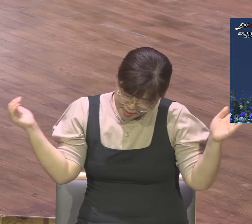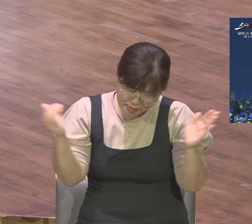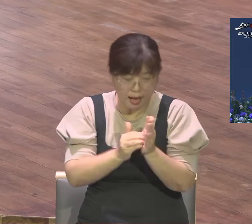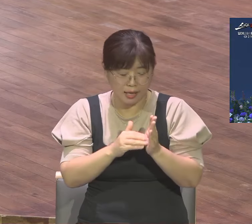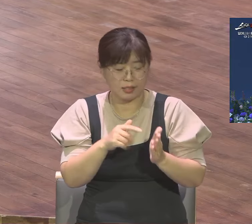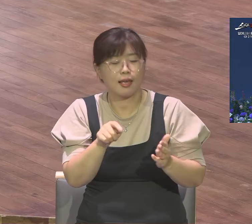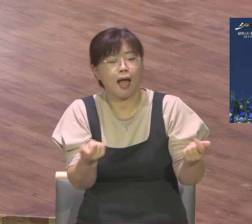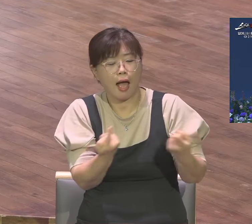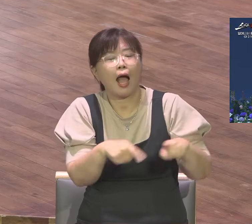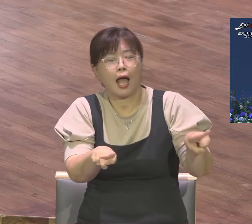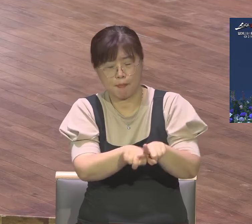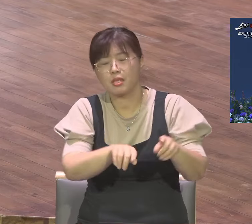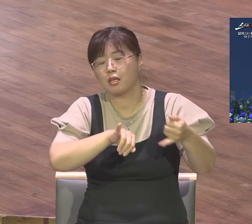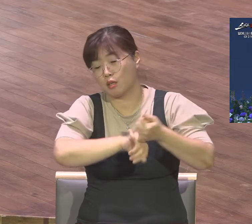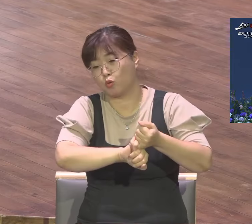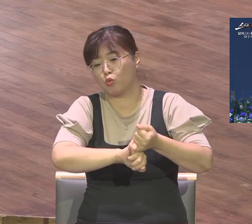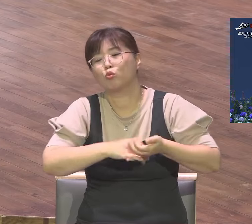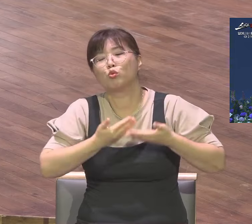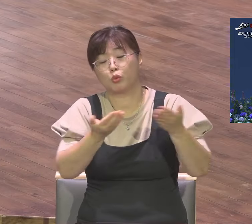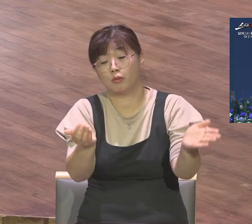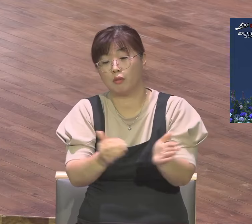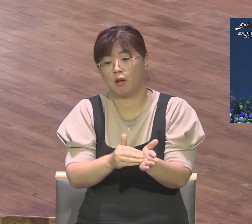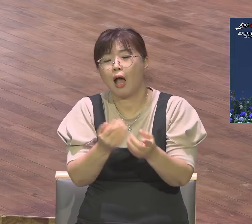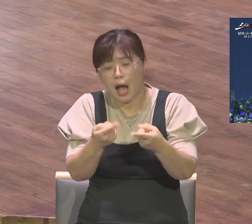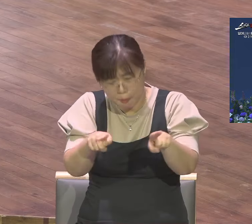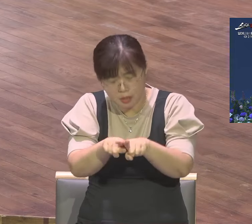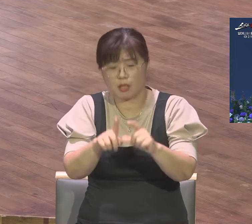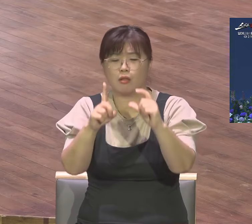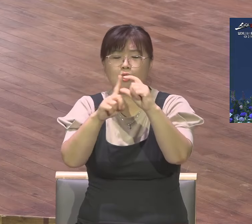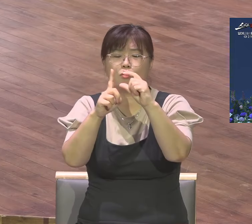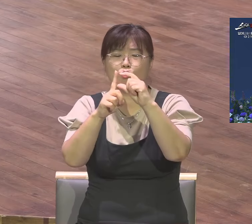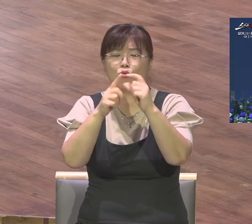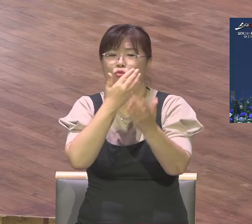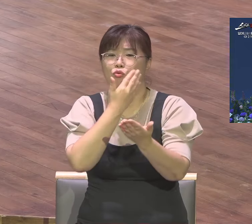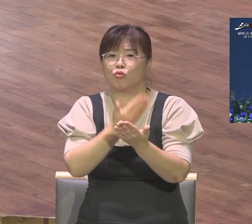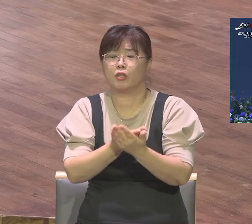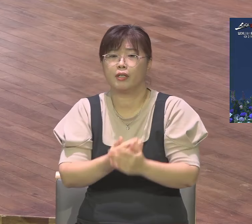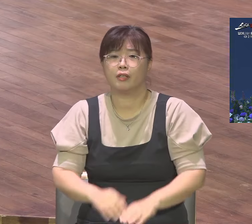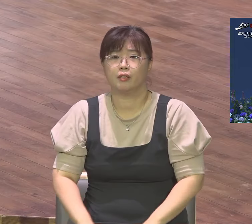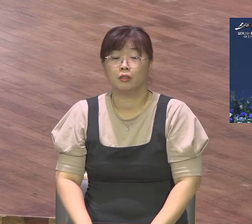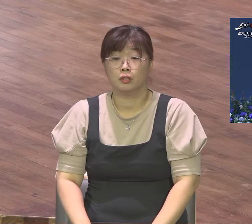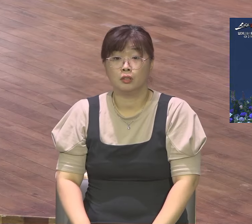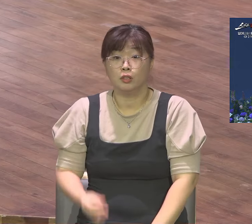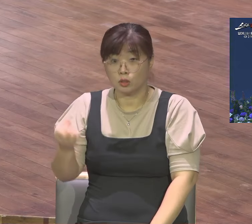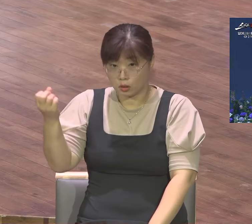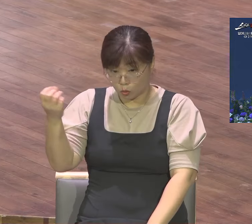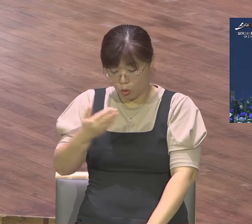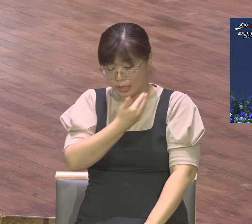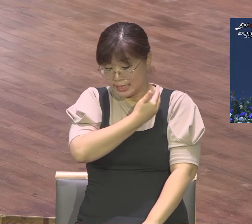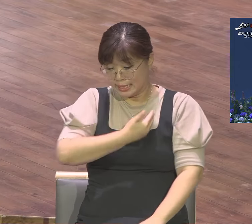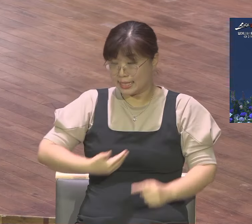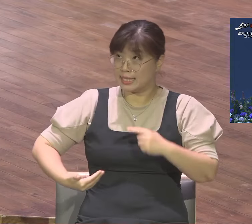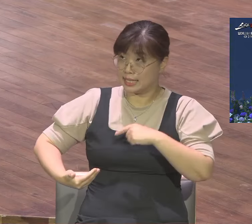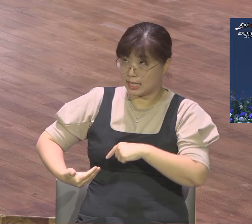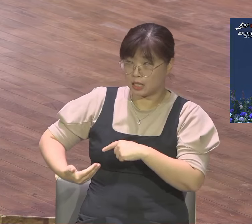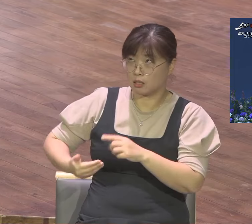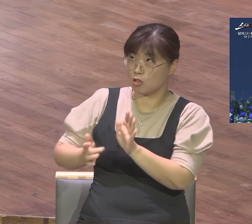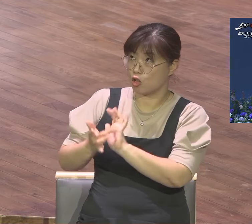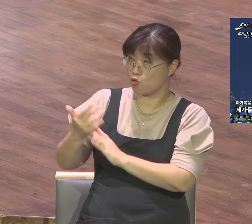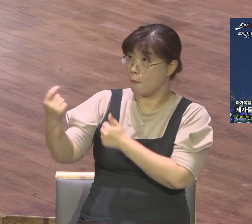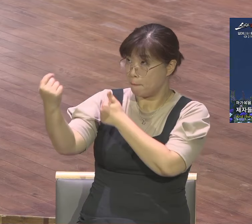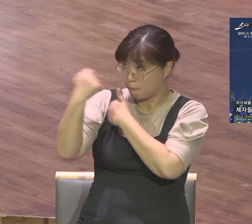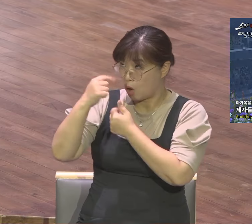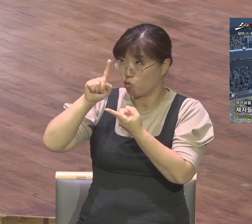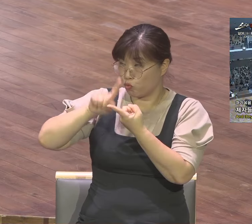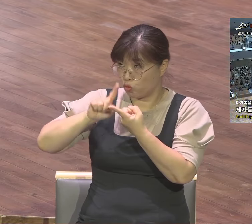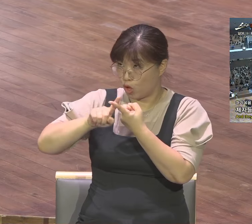그리고 마가복음 16장 1절에 보면 이 언약 잡은 제자들이 현장에 나갔을 때 나타난 증거를 여기서 밝히고 있습니다.